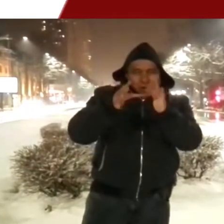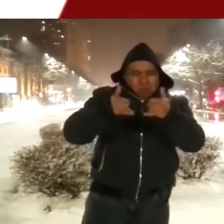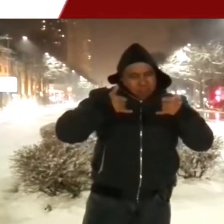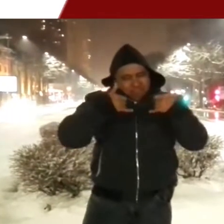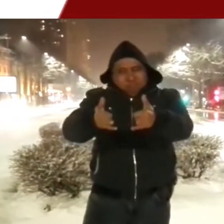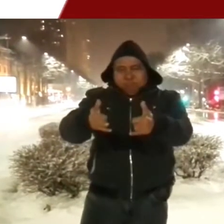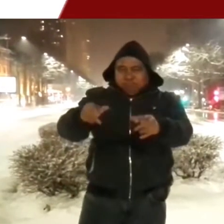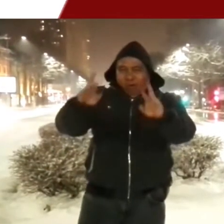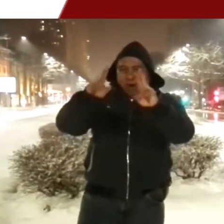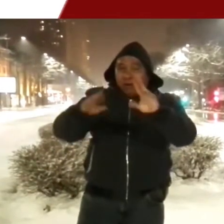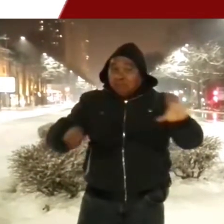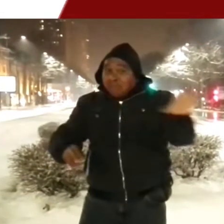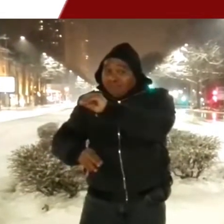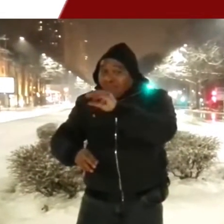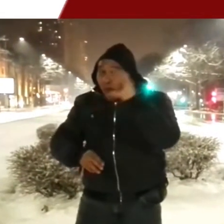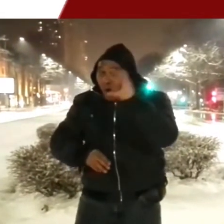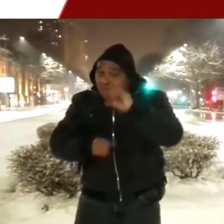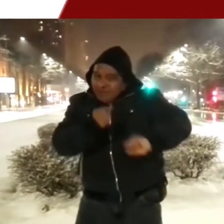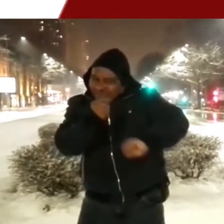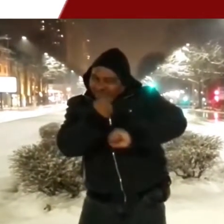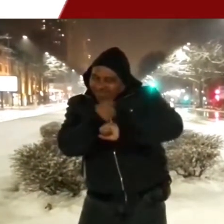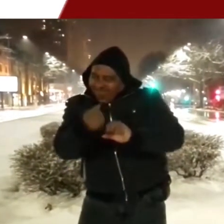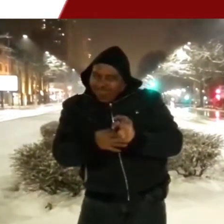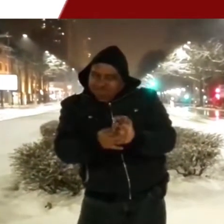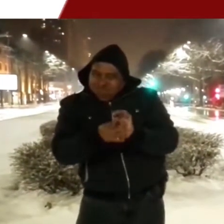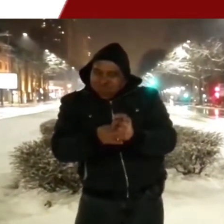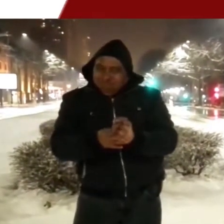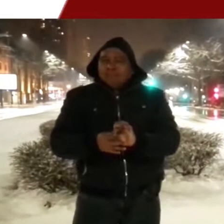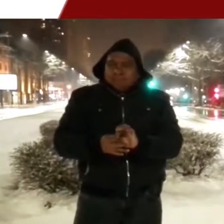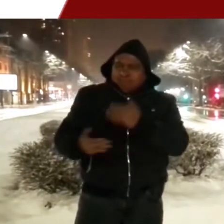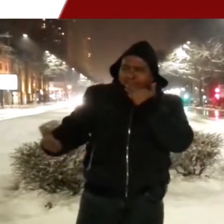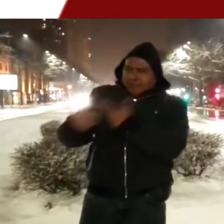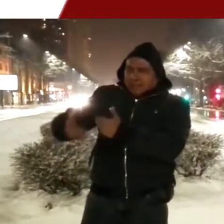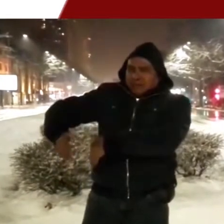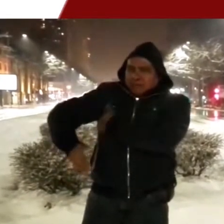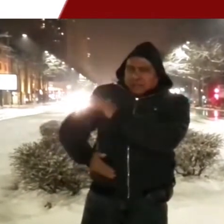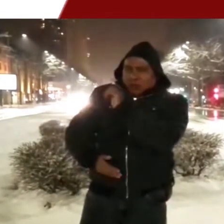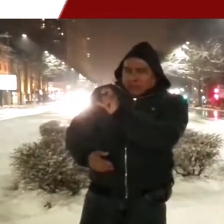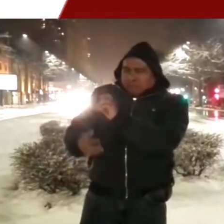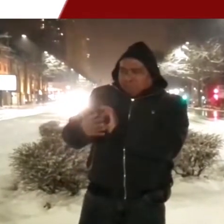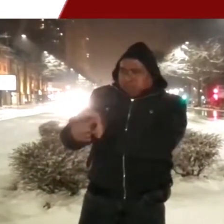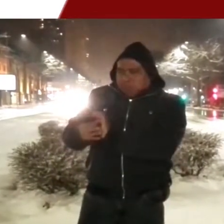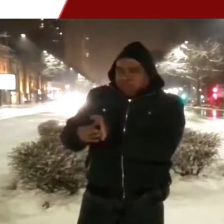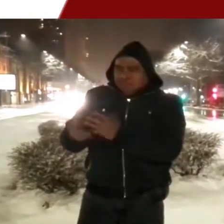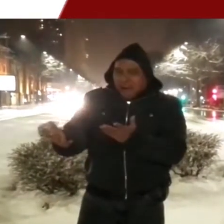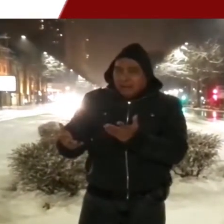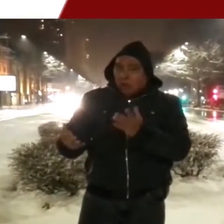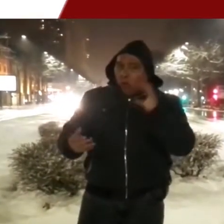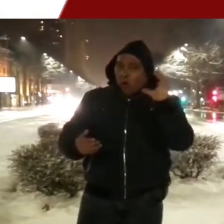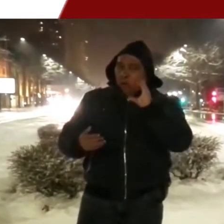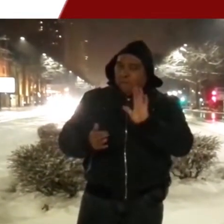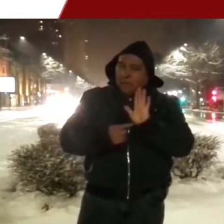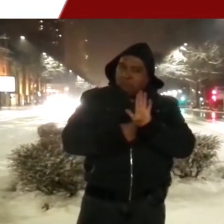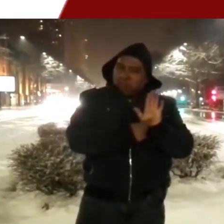de Relevo será ganador del premio. Esperamos que todos en Colombia hagan fuerza para que podamos lograr ese objetivo. Gracias a la alianza con el